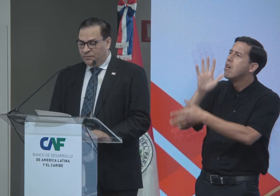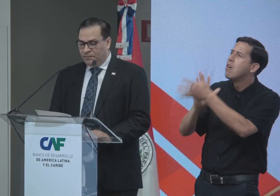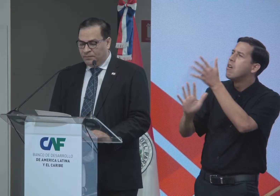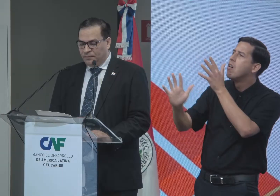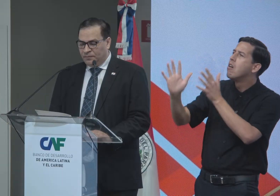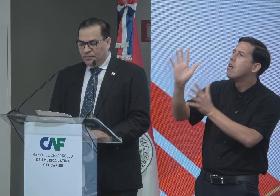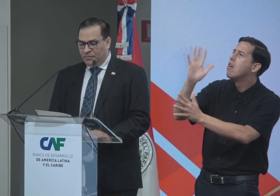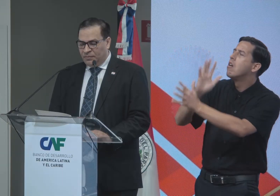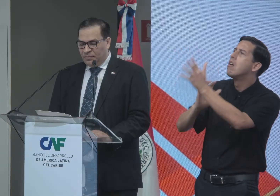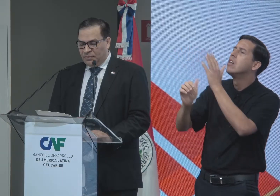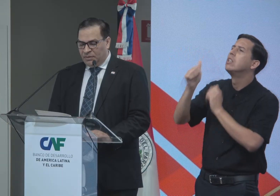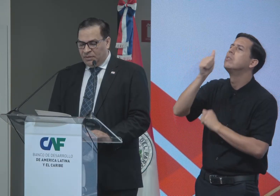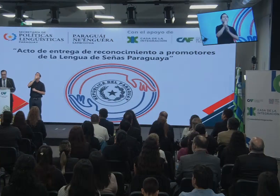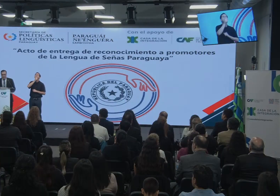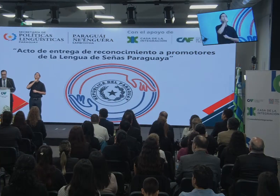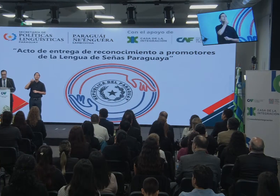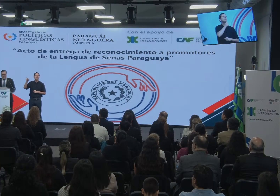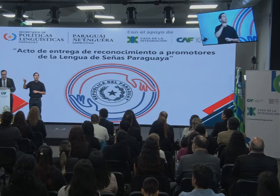corazón.